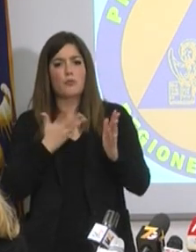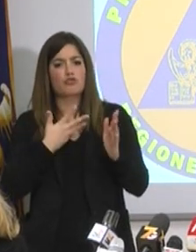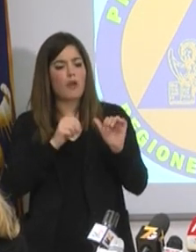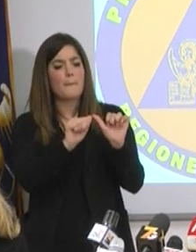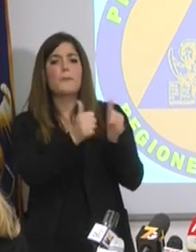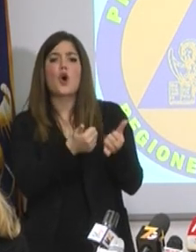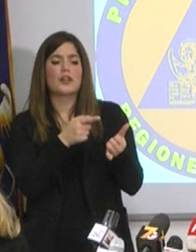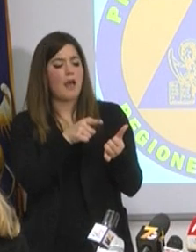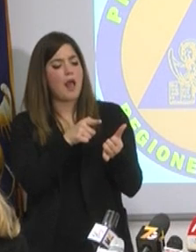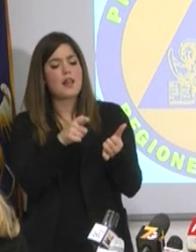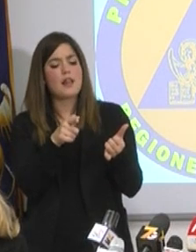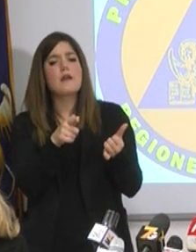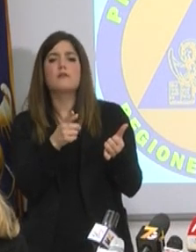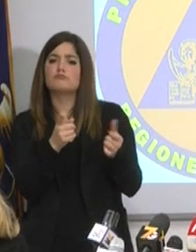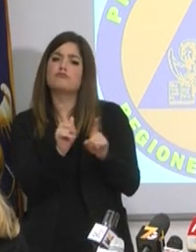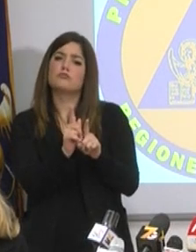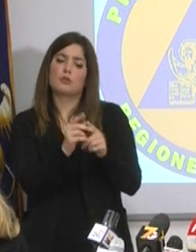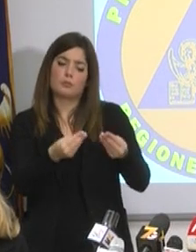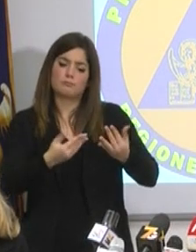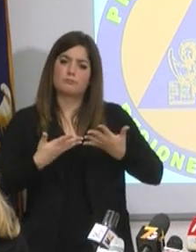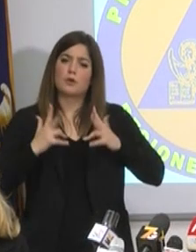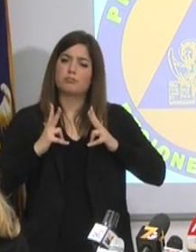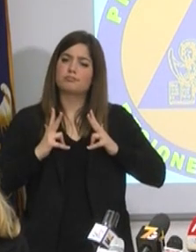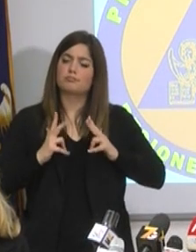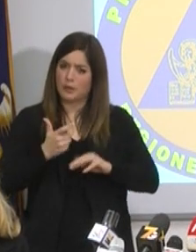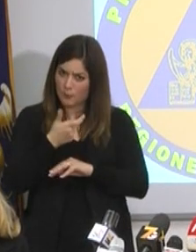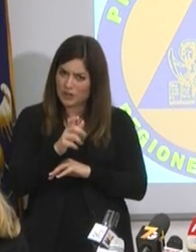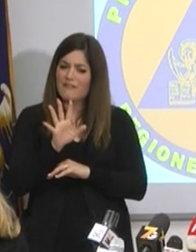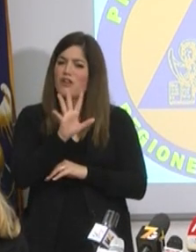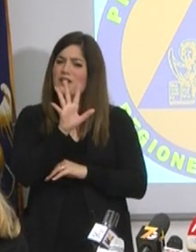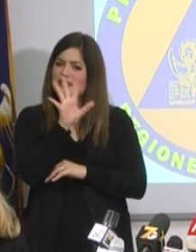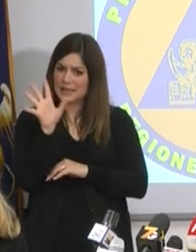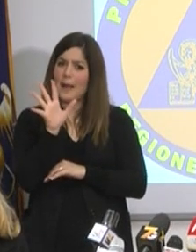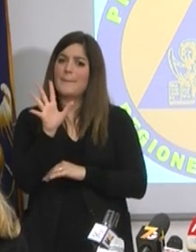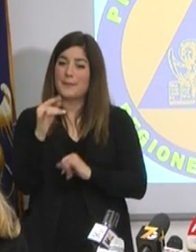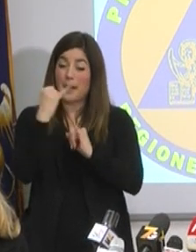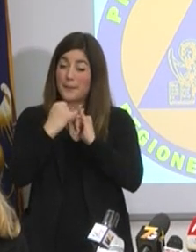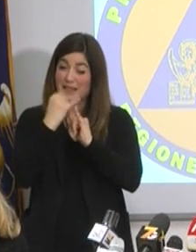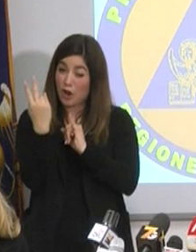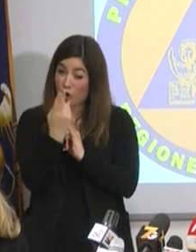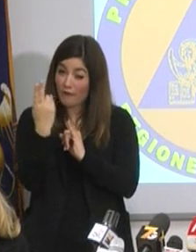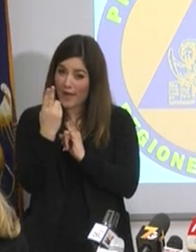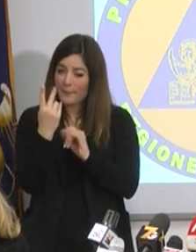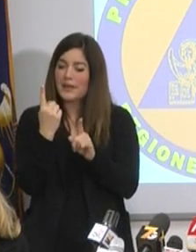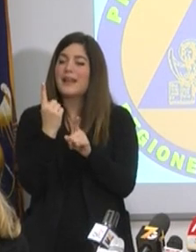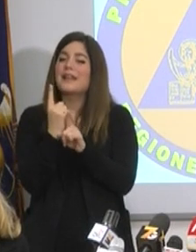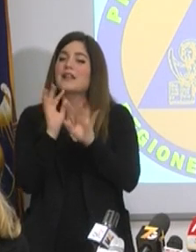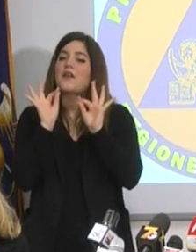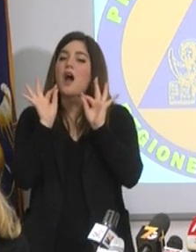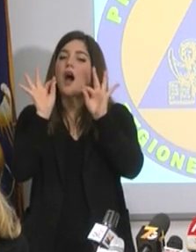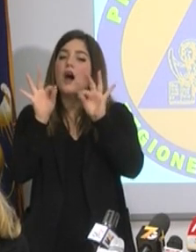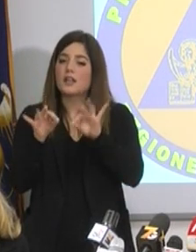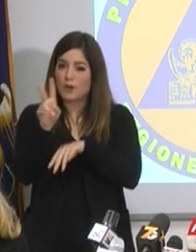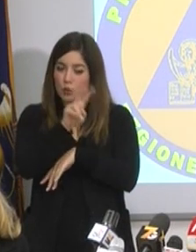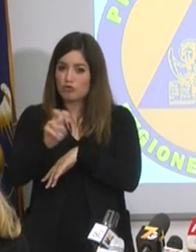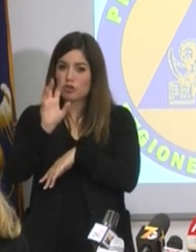sul fatto che per metà di novembre dovremmo raggiungere le 250